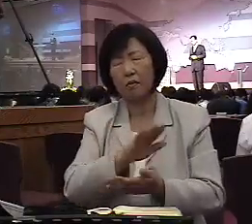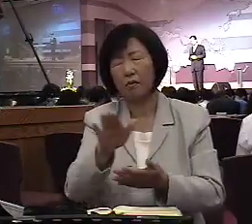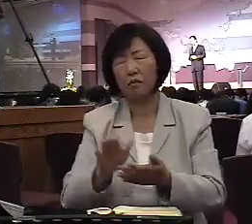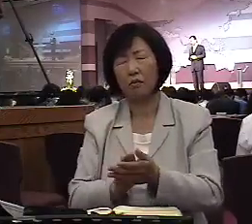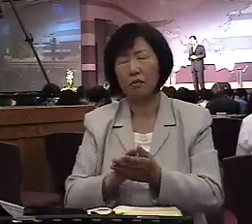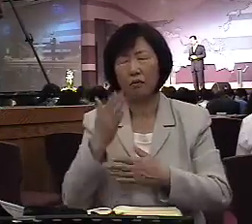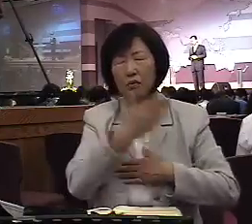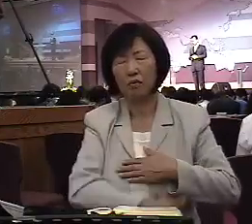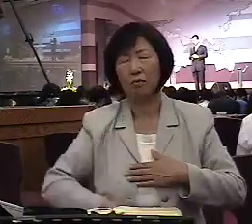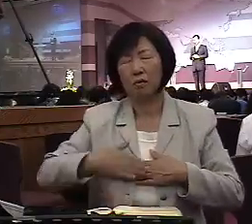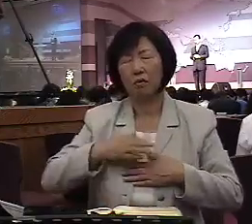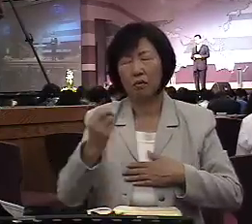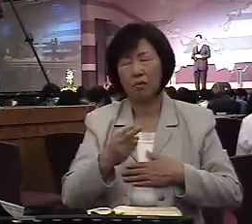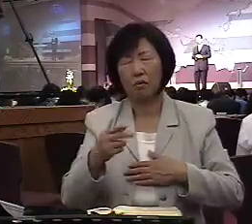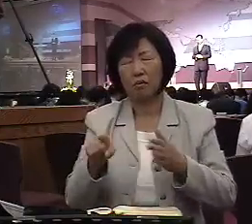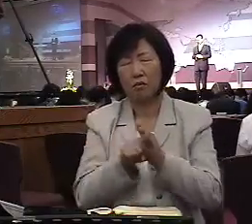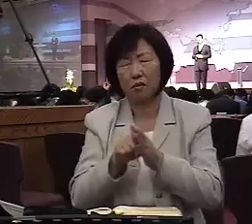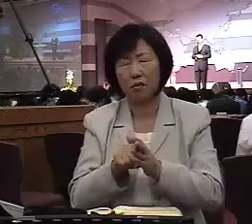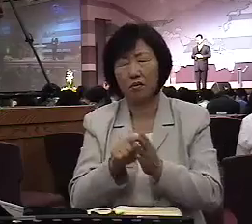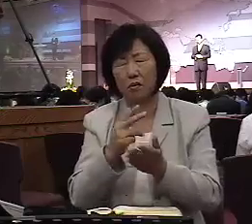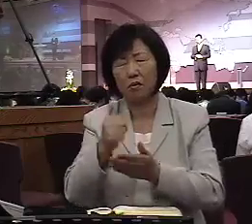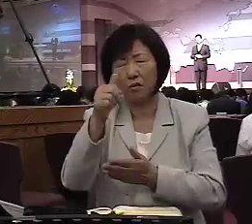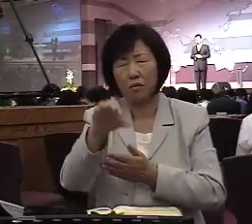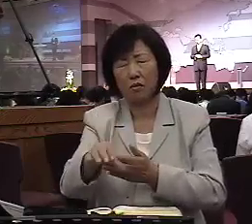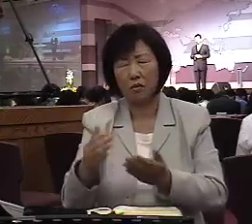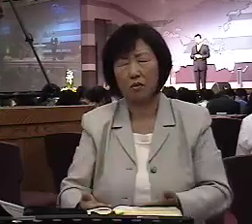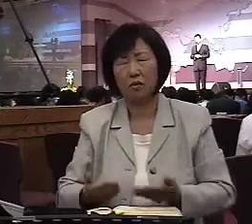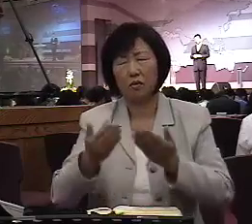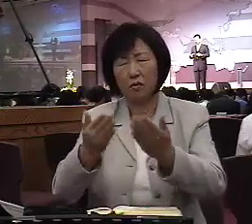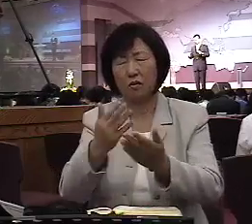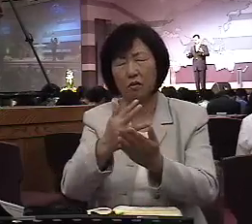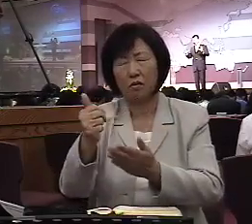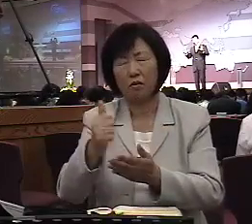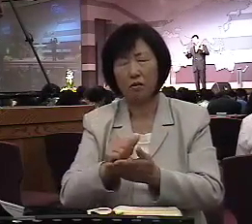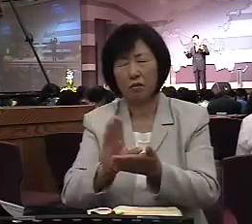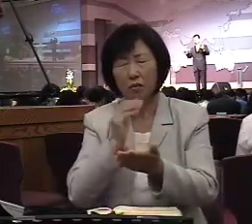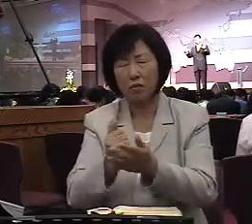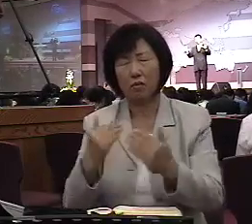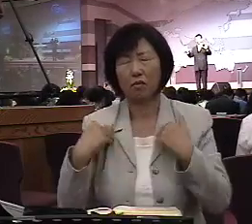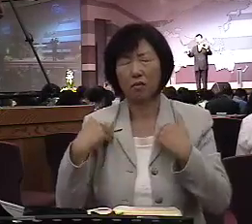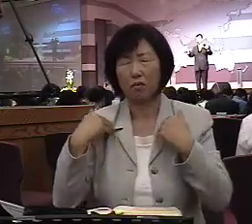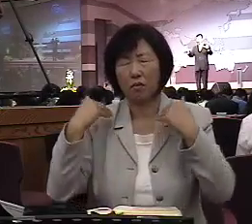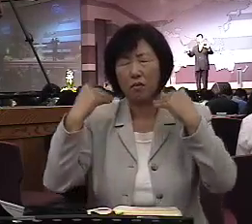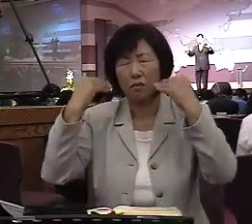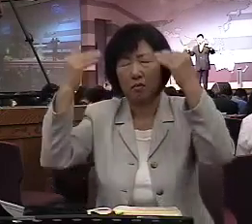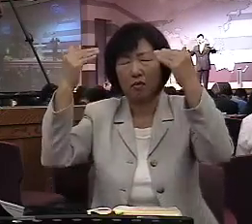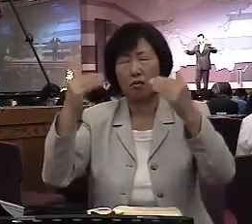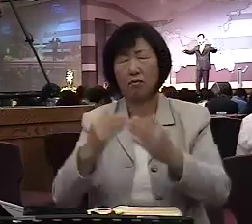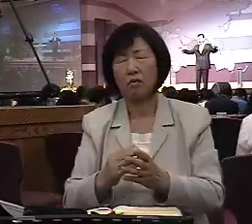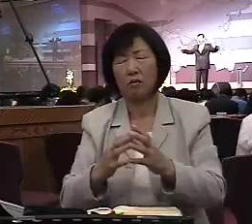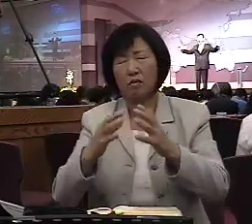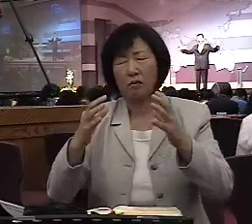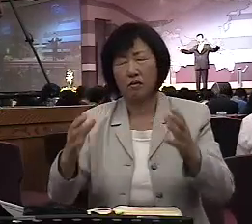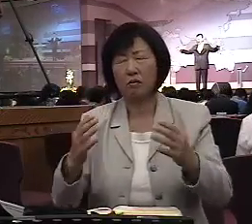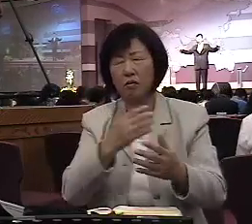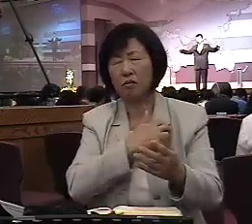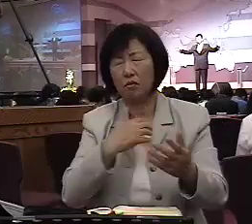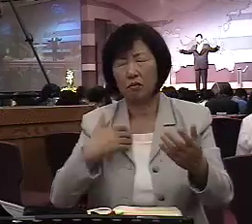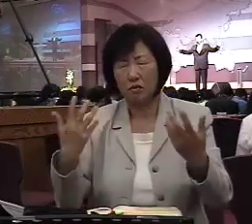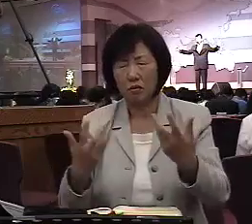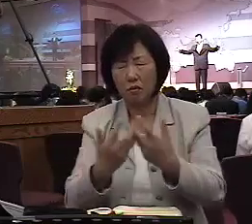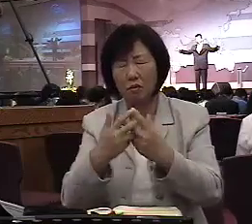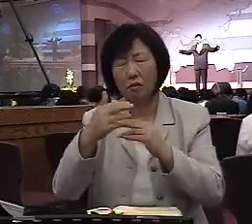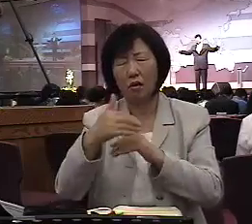우리의 육신과 우리의 시간을 주님 앞에 드려 주님 앞에 그리스도의 장수한 분량이 충만한 데까지 나가는